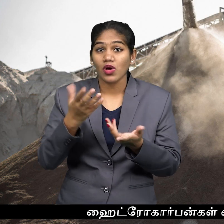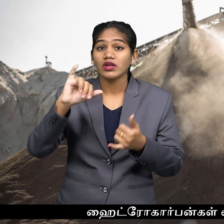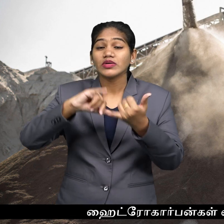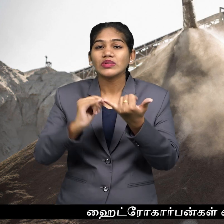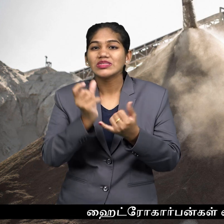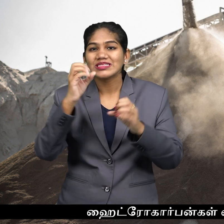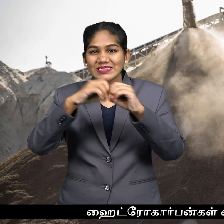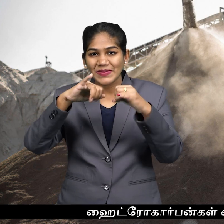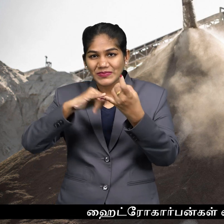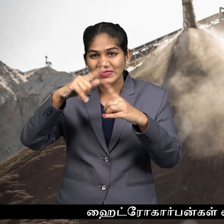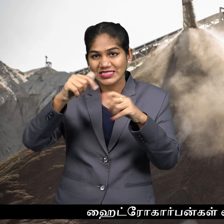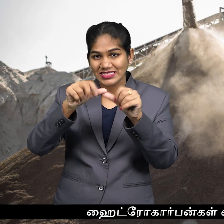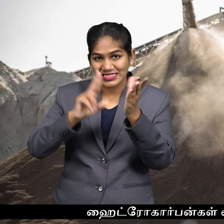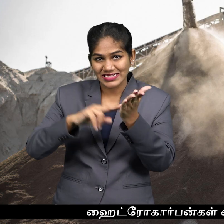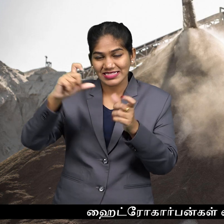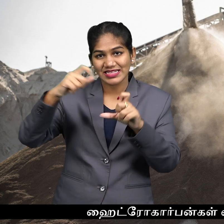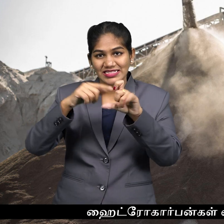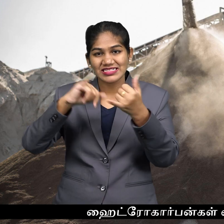பொருட்களாக இருக்கலாம்.